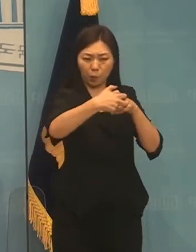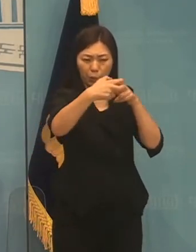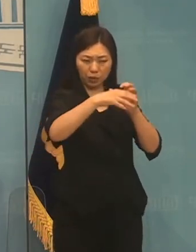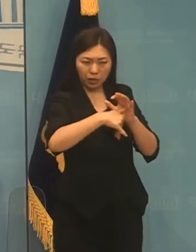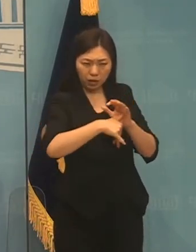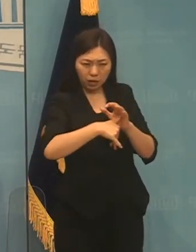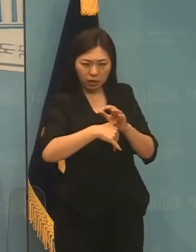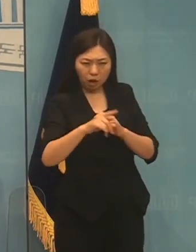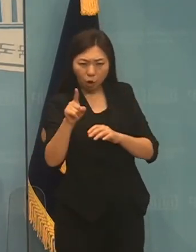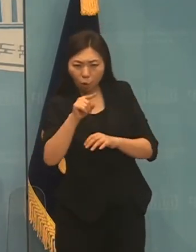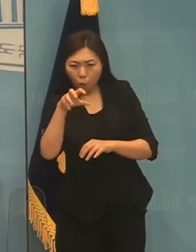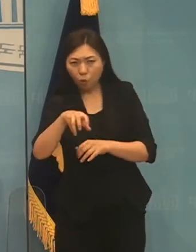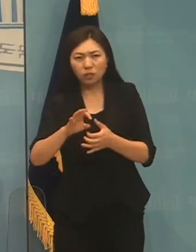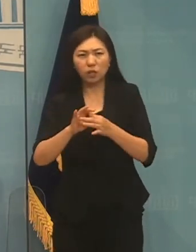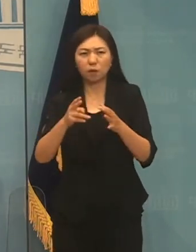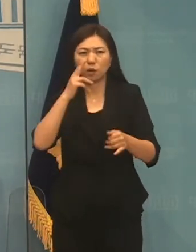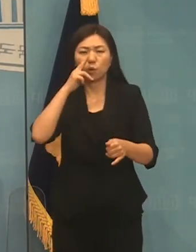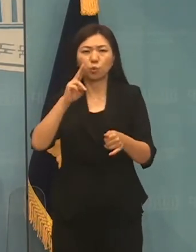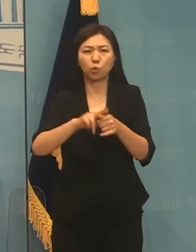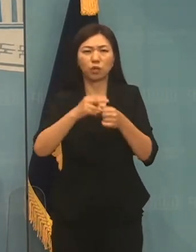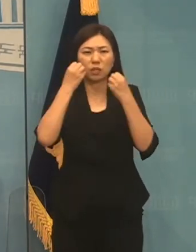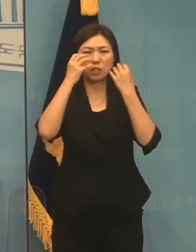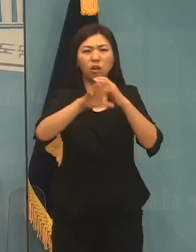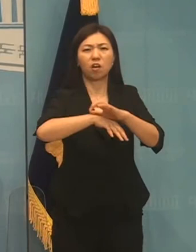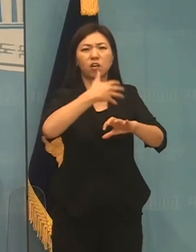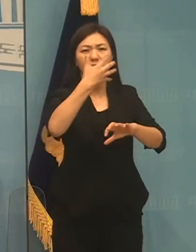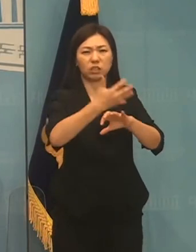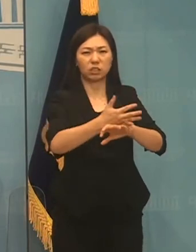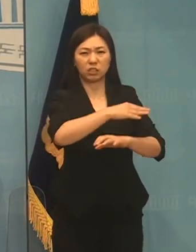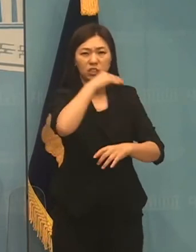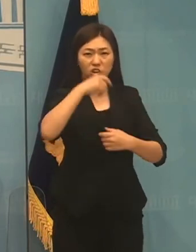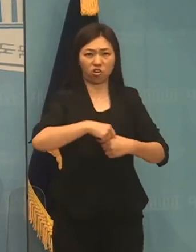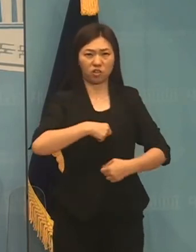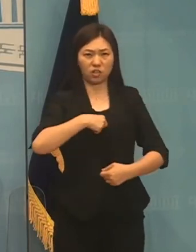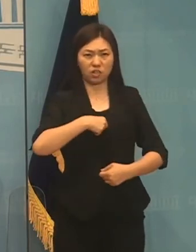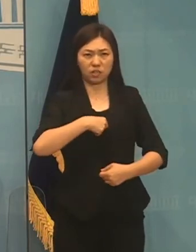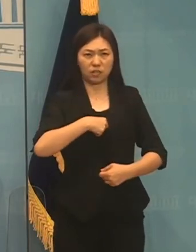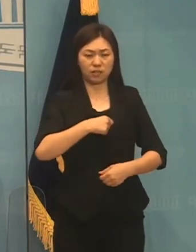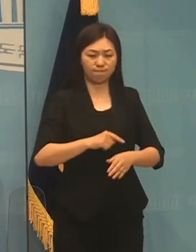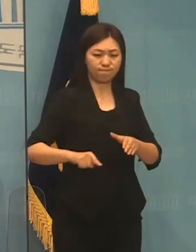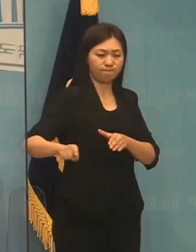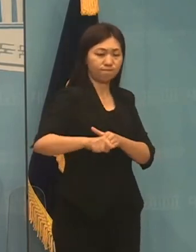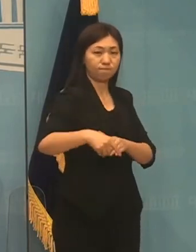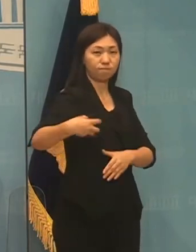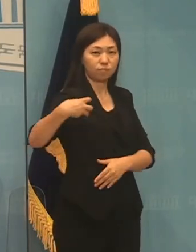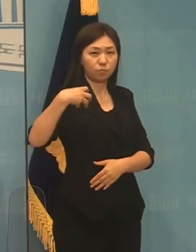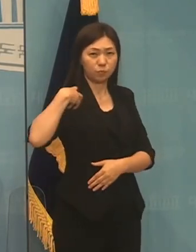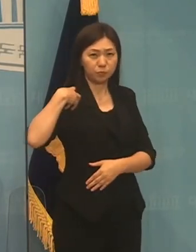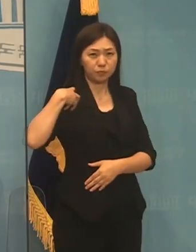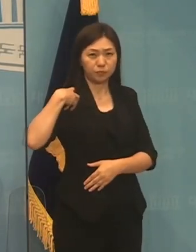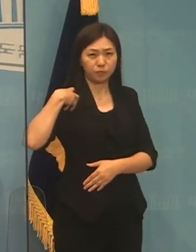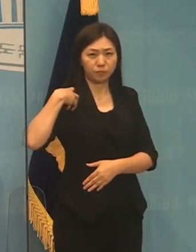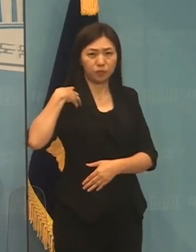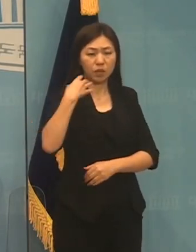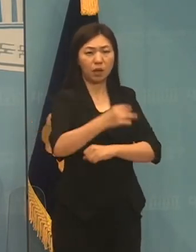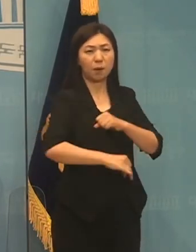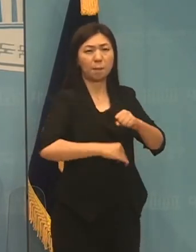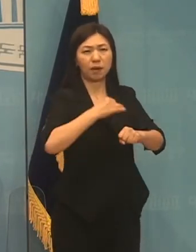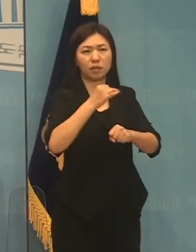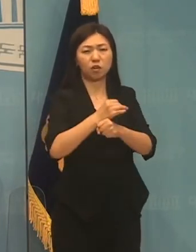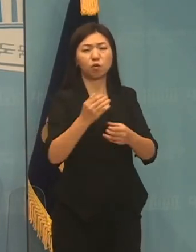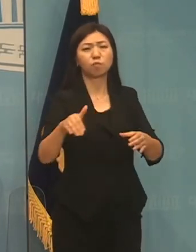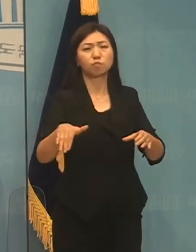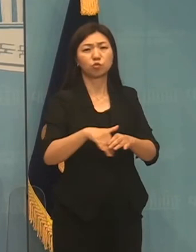핵심 경의의 하심이 되어 부대 및 백년문화 발전을